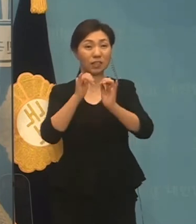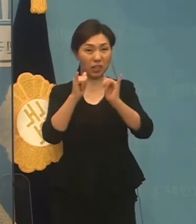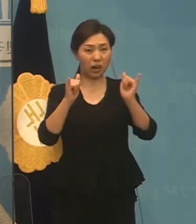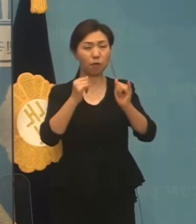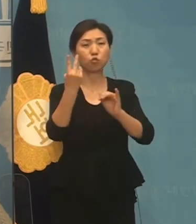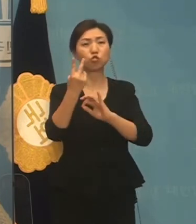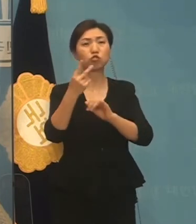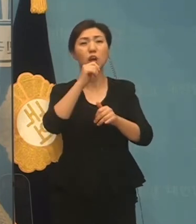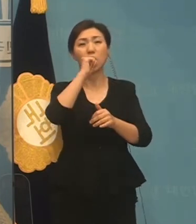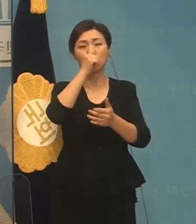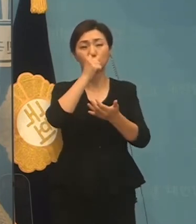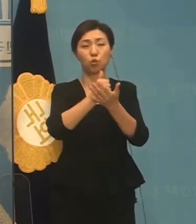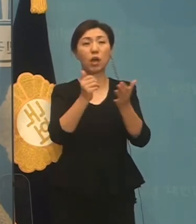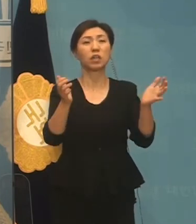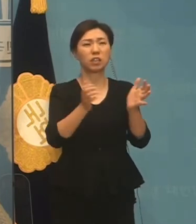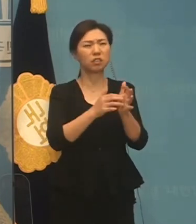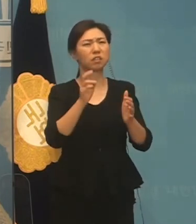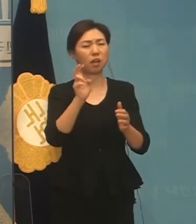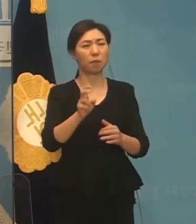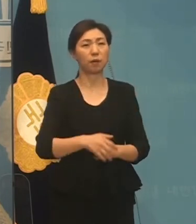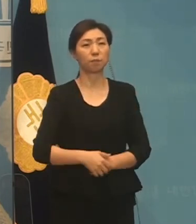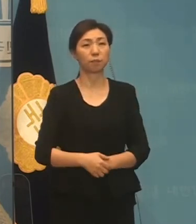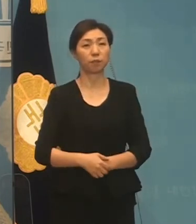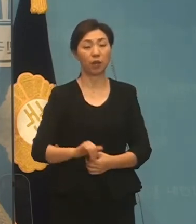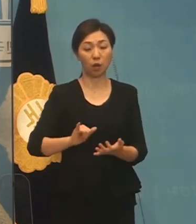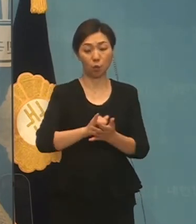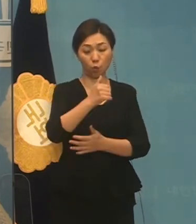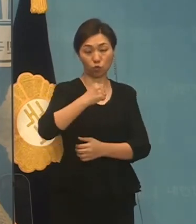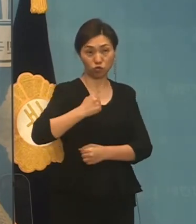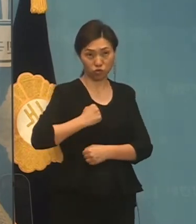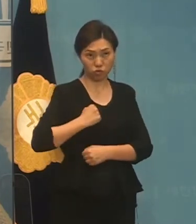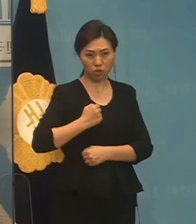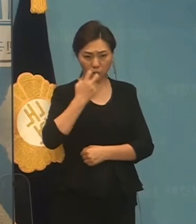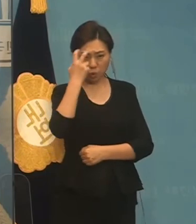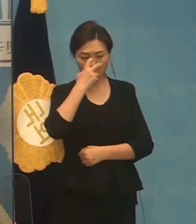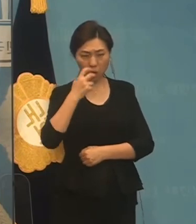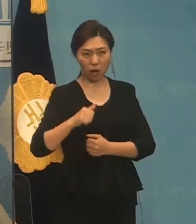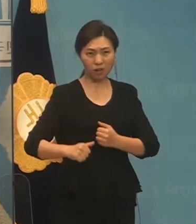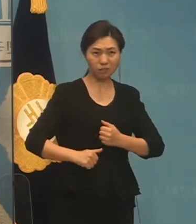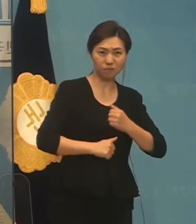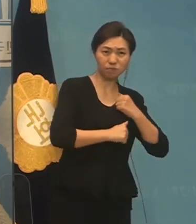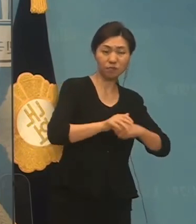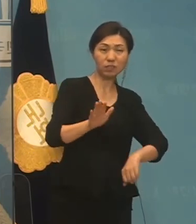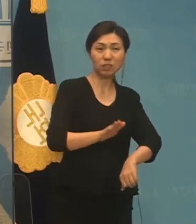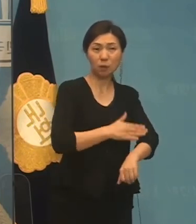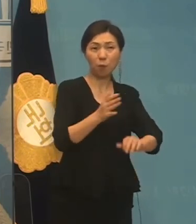통신영장은 공군 부실 은폐 수사 의혹을 밝힐 핵심 키입니다.